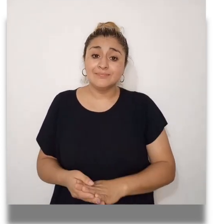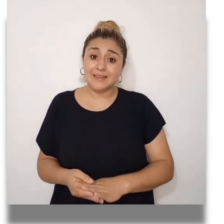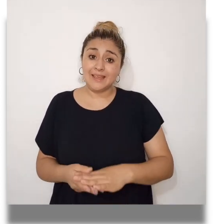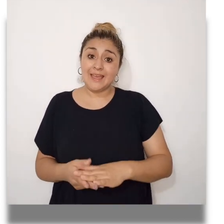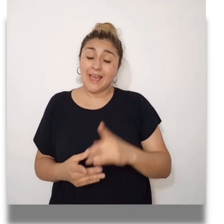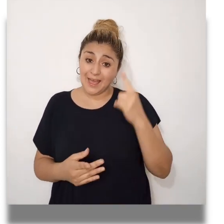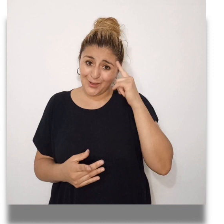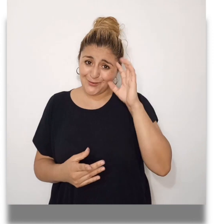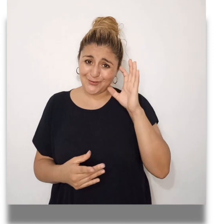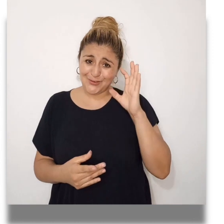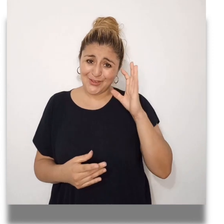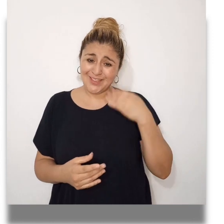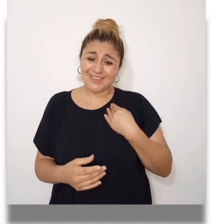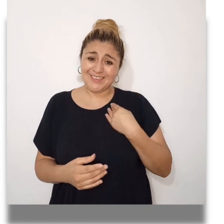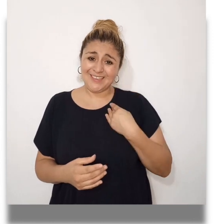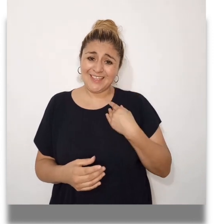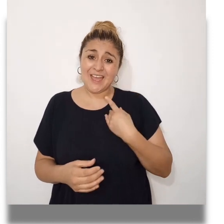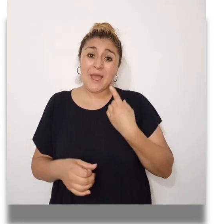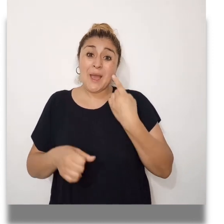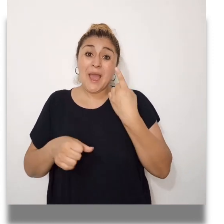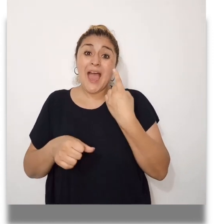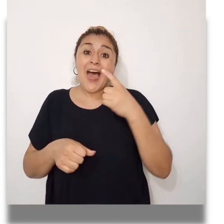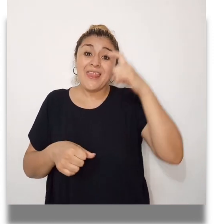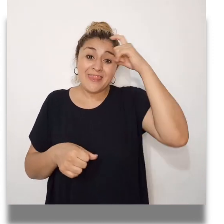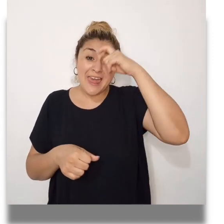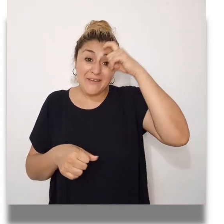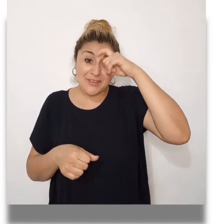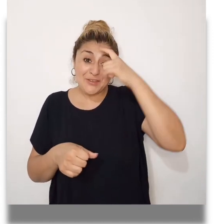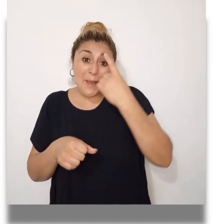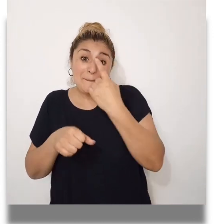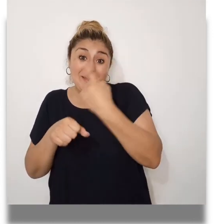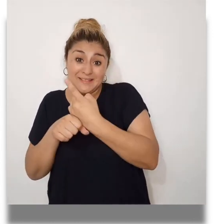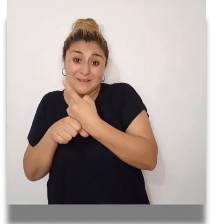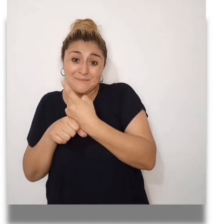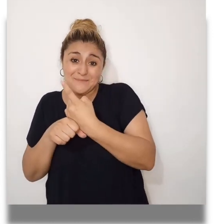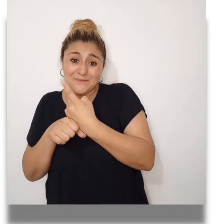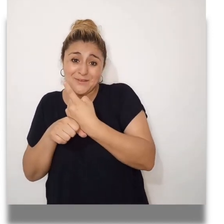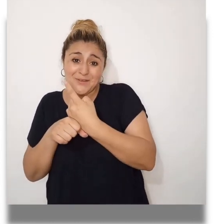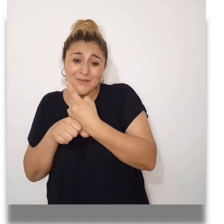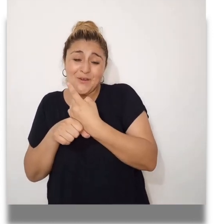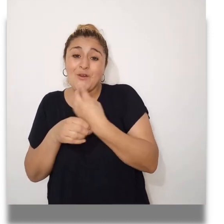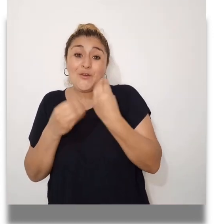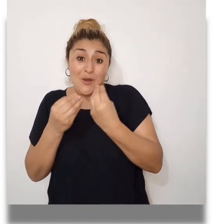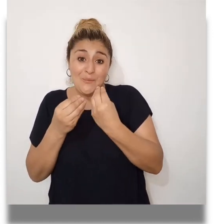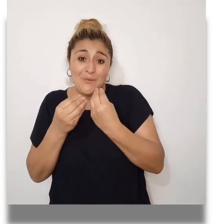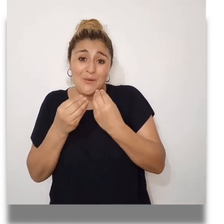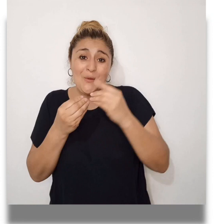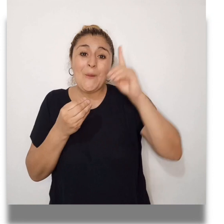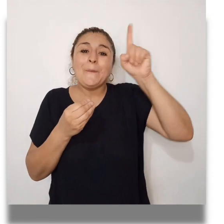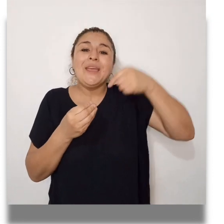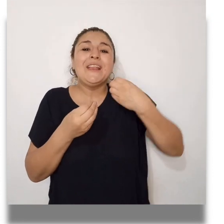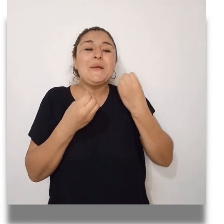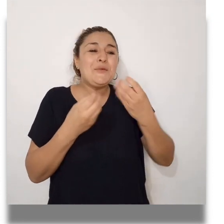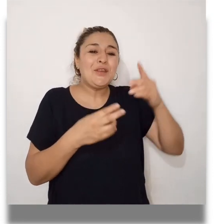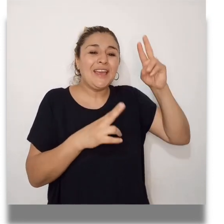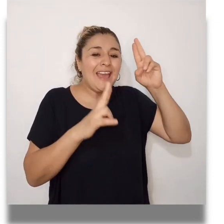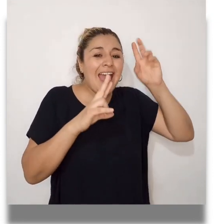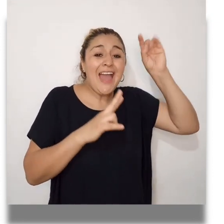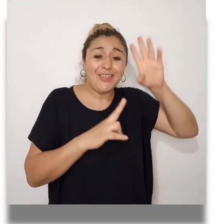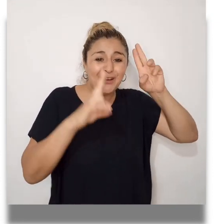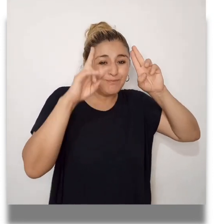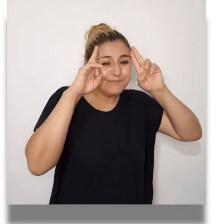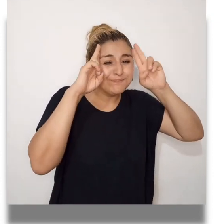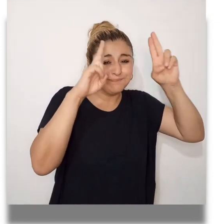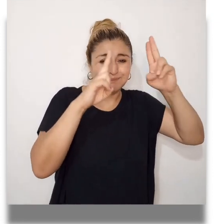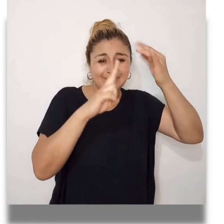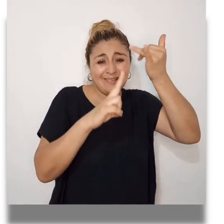sabiduría es el temor al Señor. Le verset 18 dit. El versículo 18 dice. Et ils ne savent